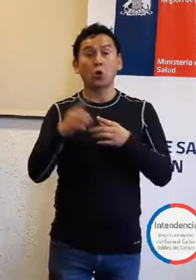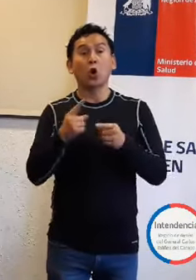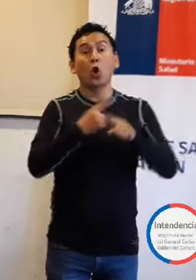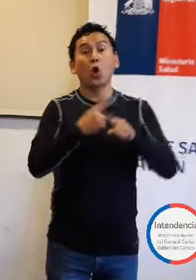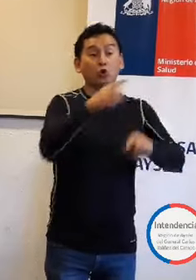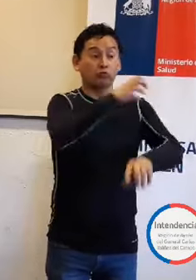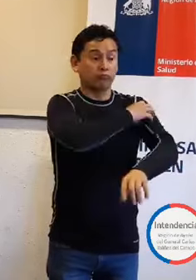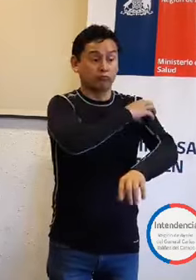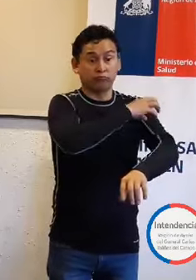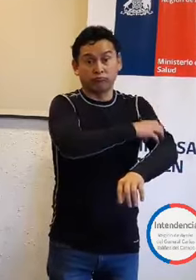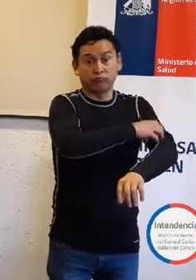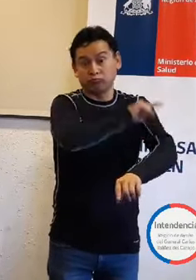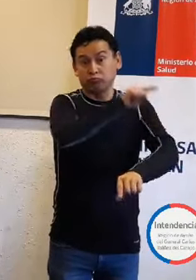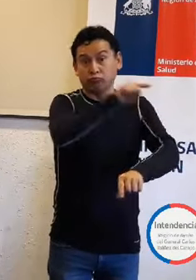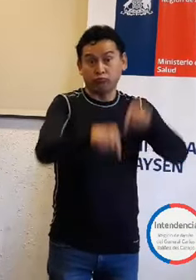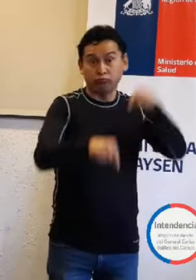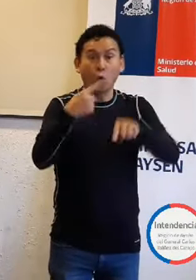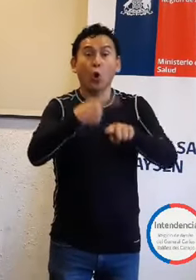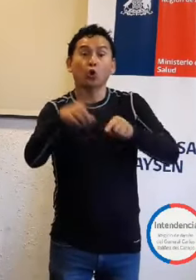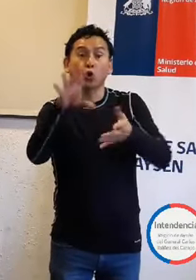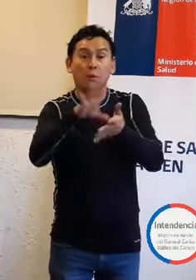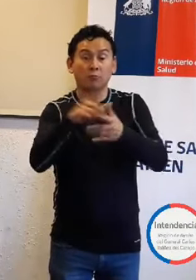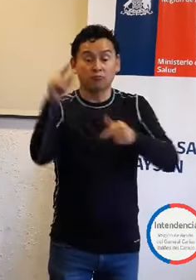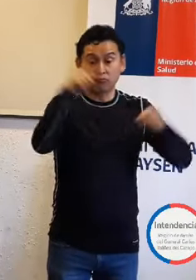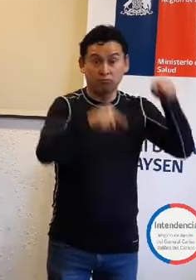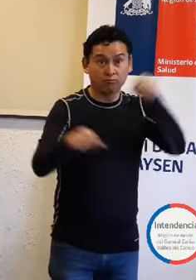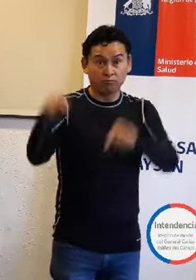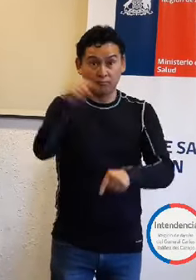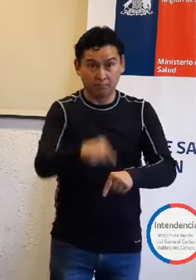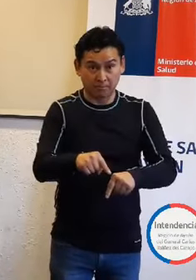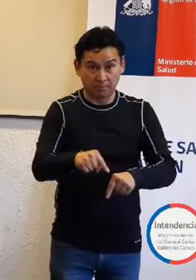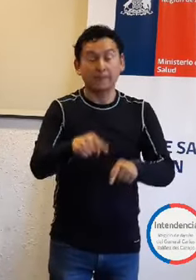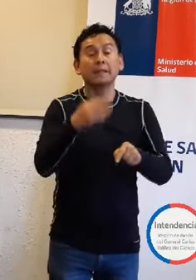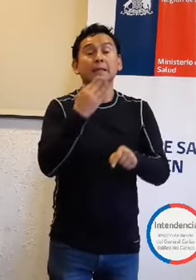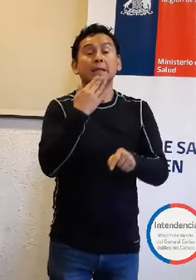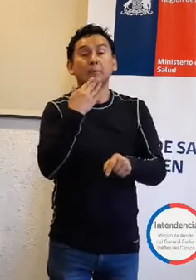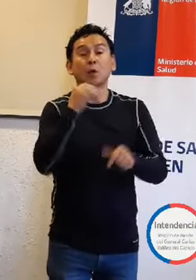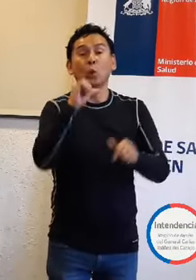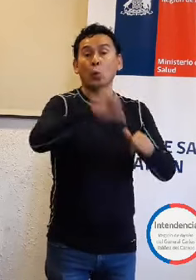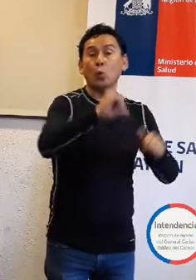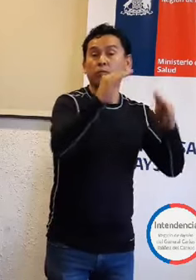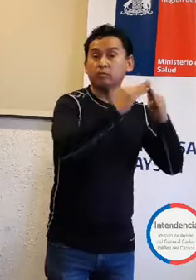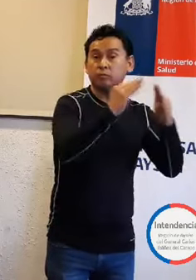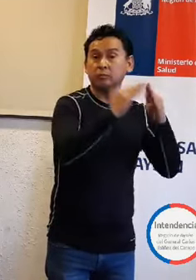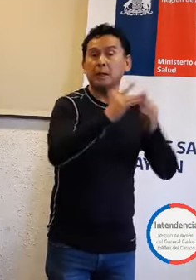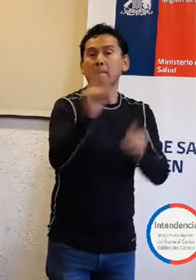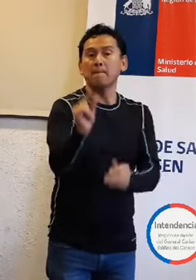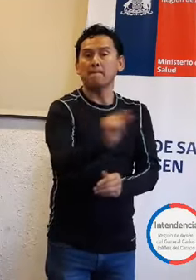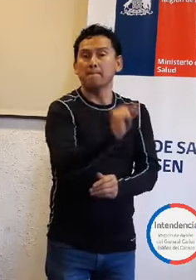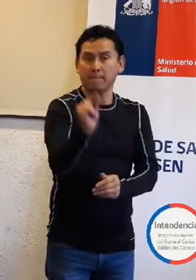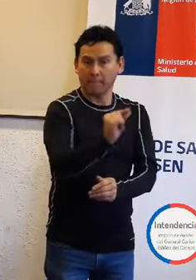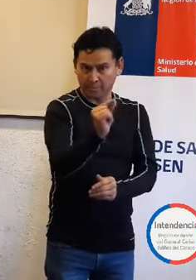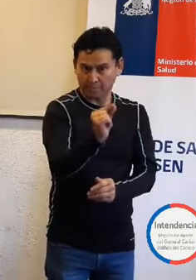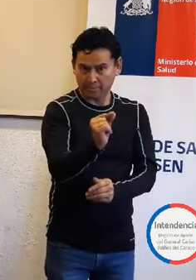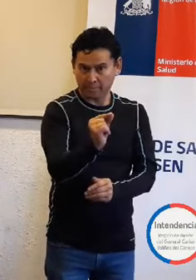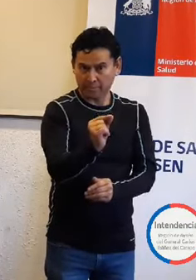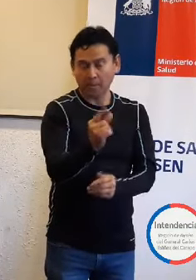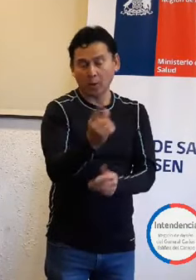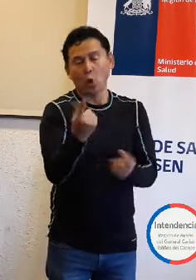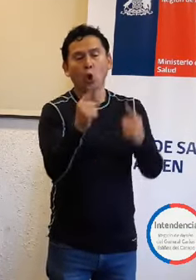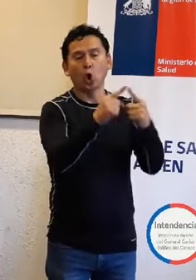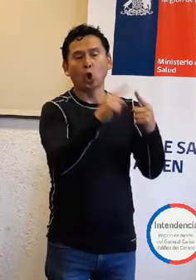en cuarentena como o venir de otro país y aquellas cuarentenas que son también preventivas o por